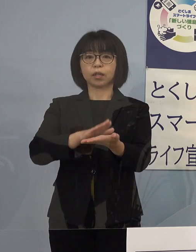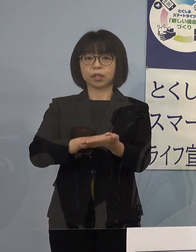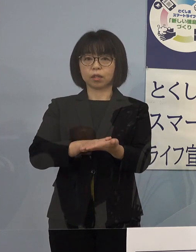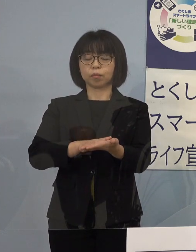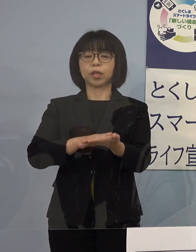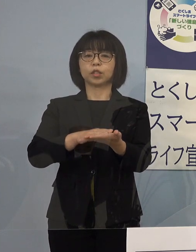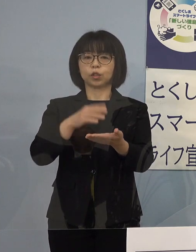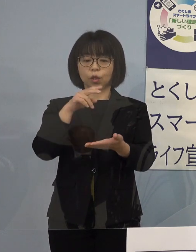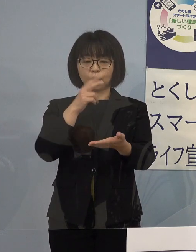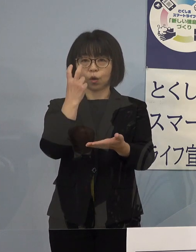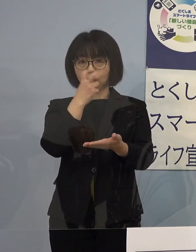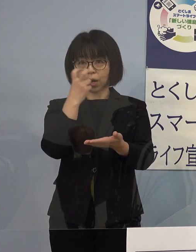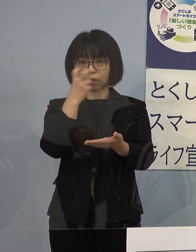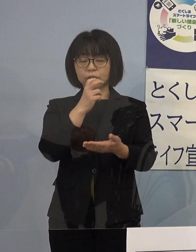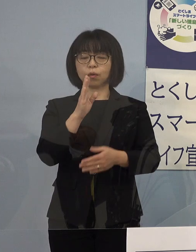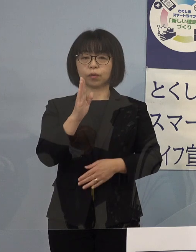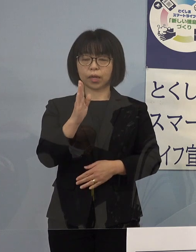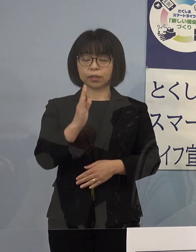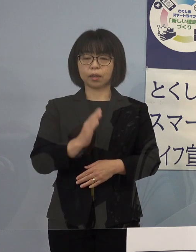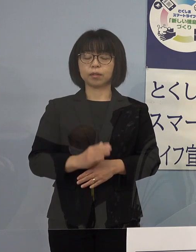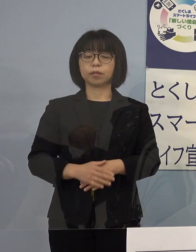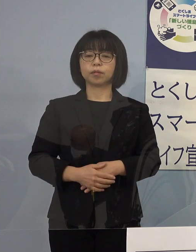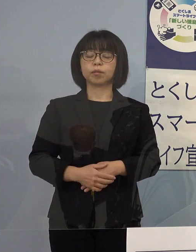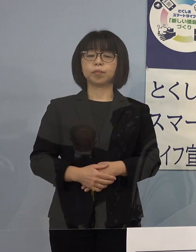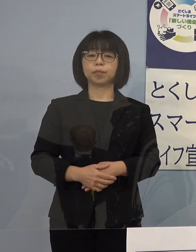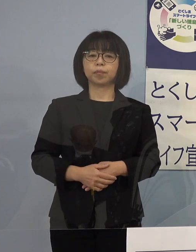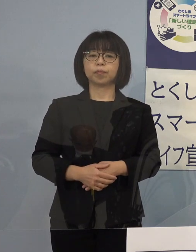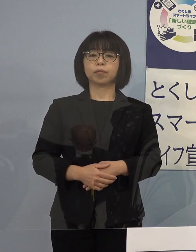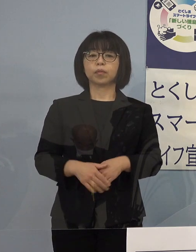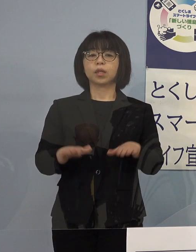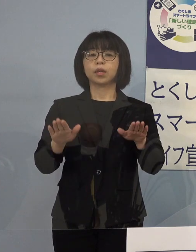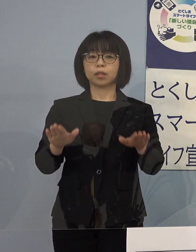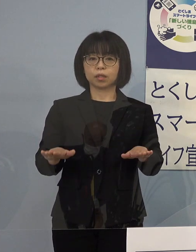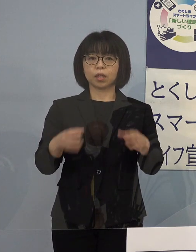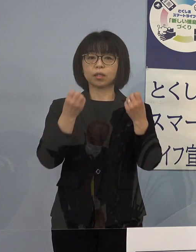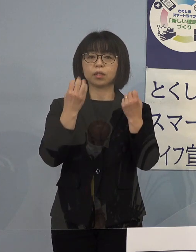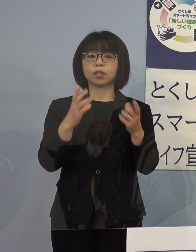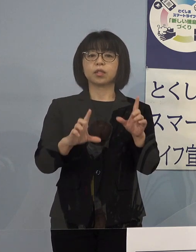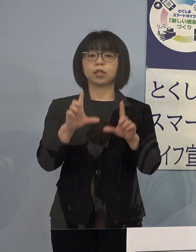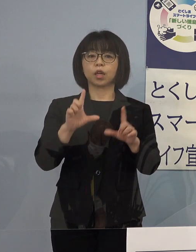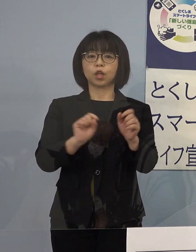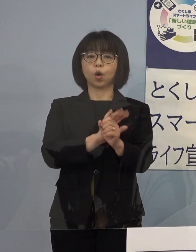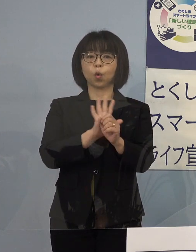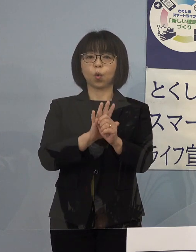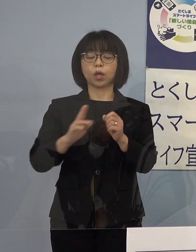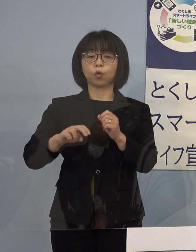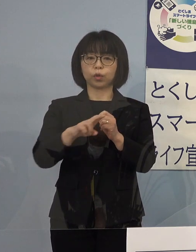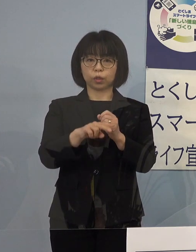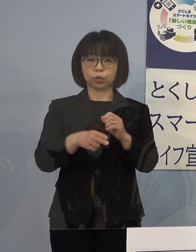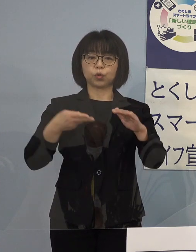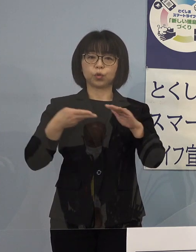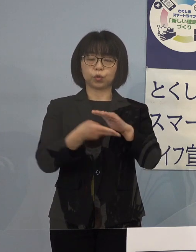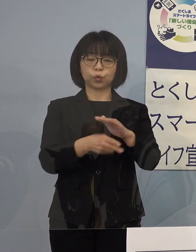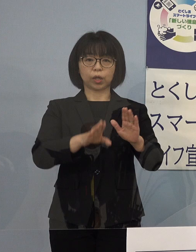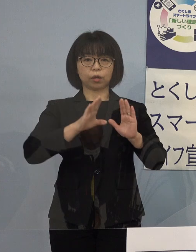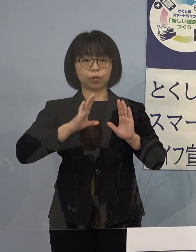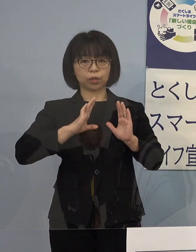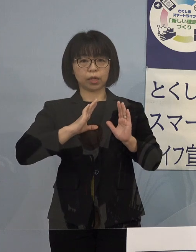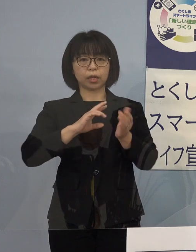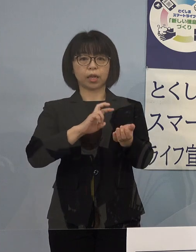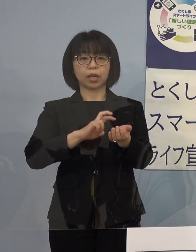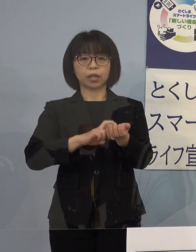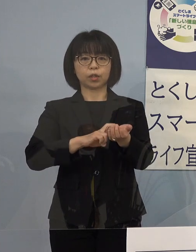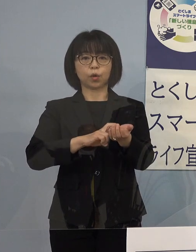をご参照願えればと思います。なお、現在新型コロナウイルス入院受け入れ医療機関に入